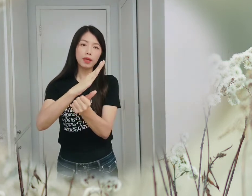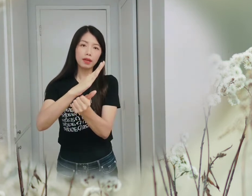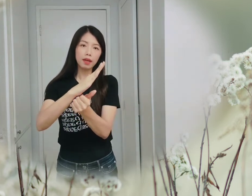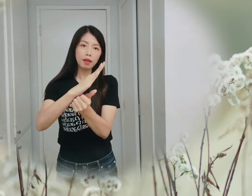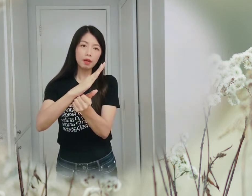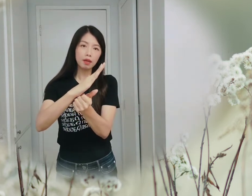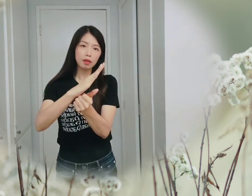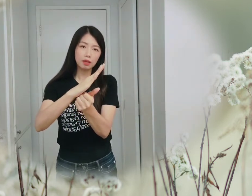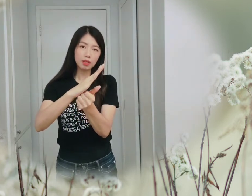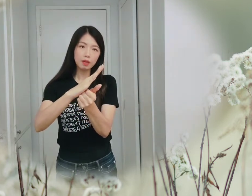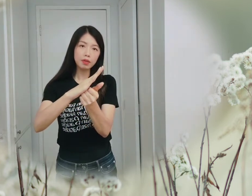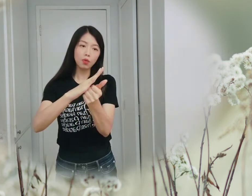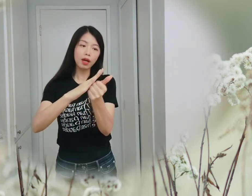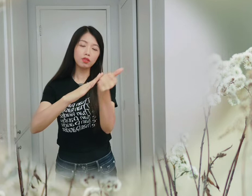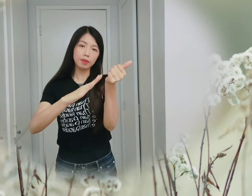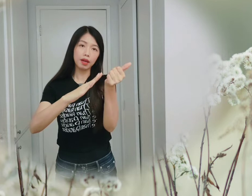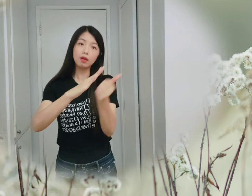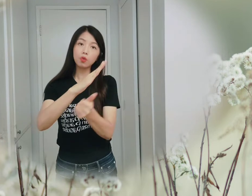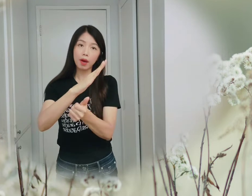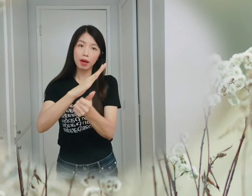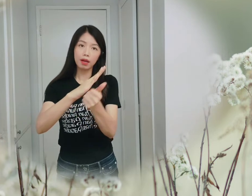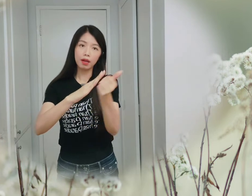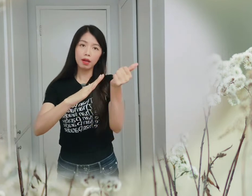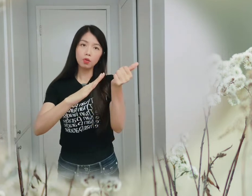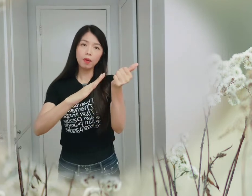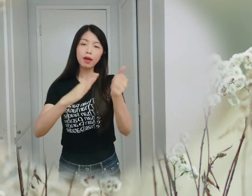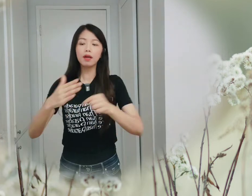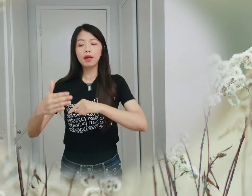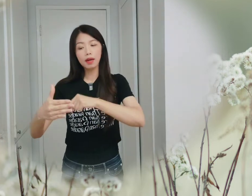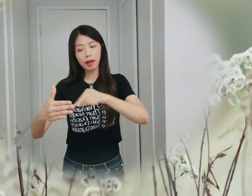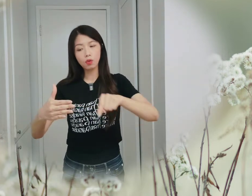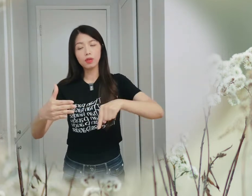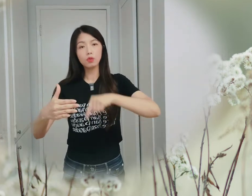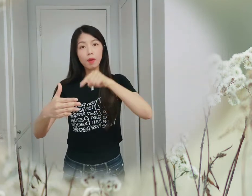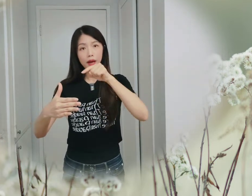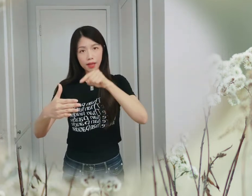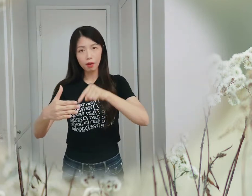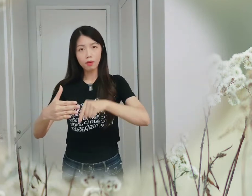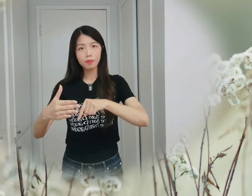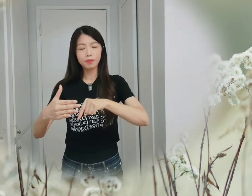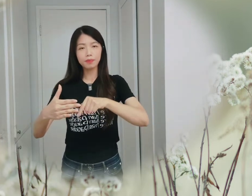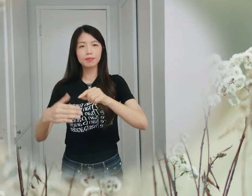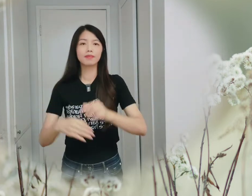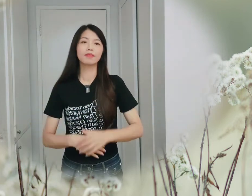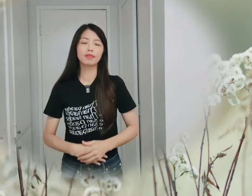왼손 바닥에 스치면서 올라가 주시면 돼요. 소망 가운데, 소망